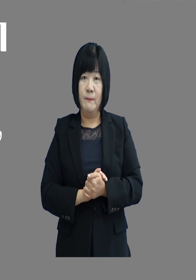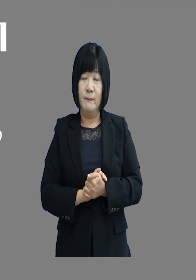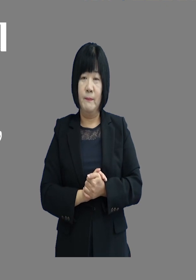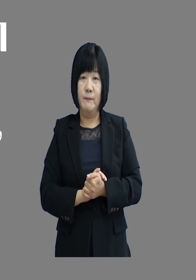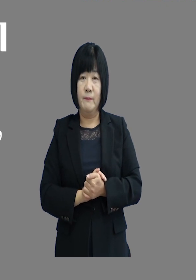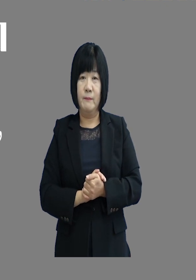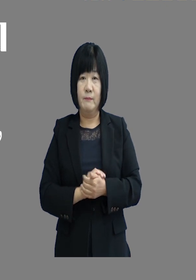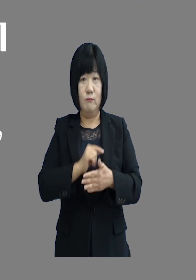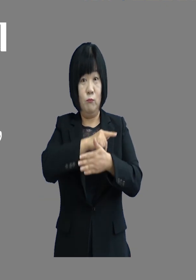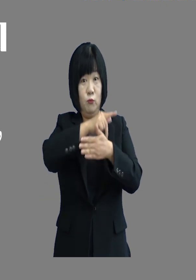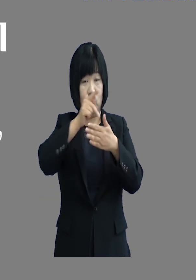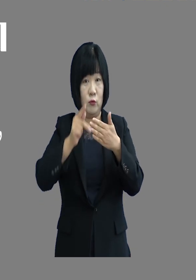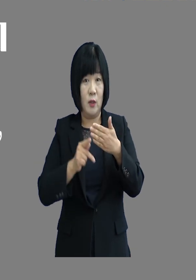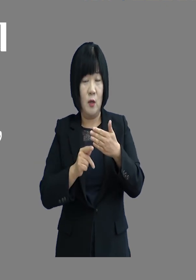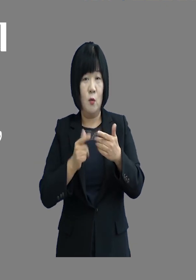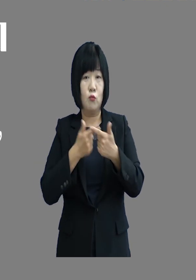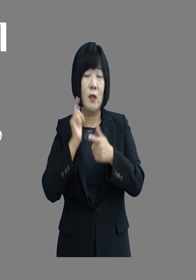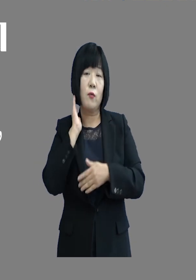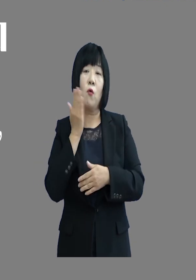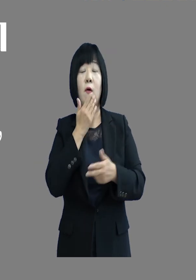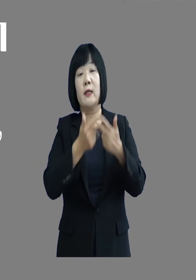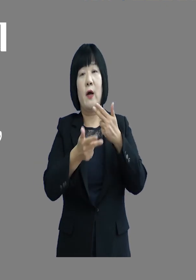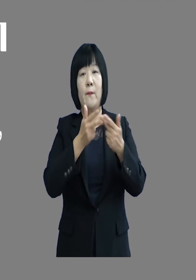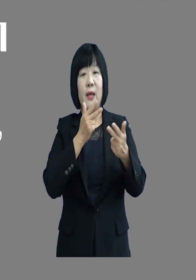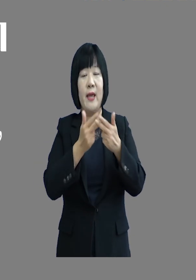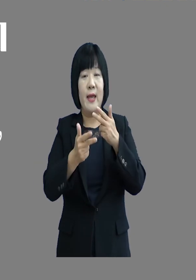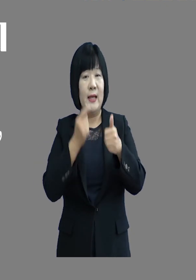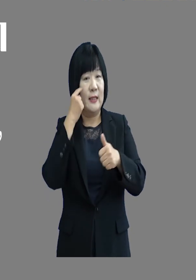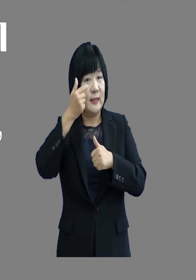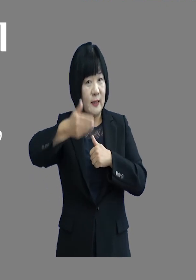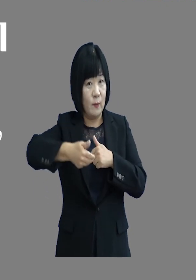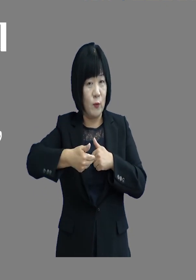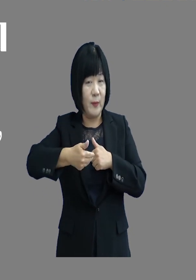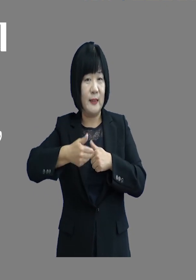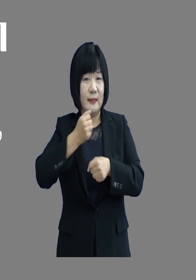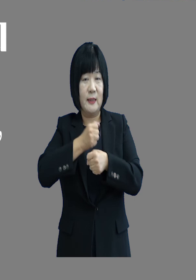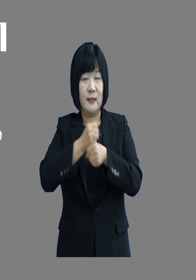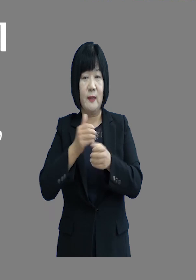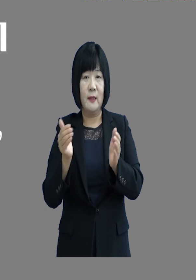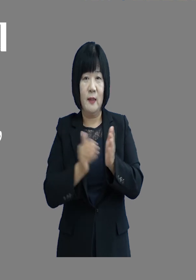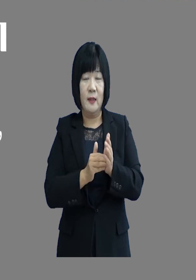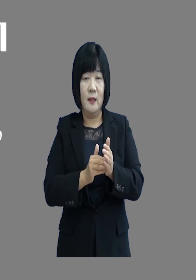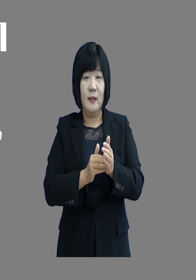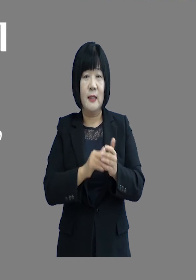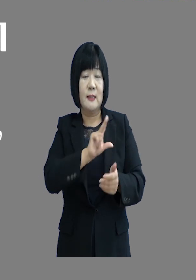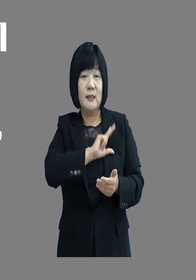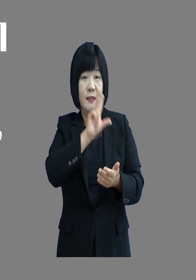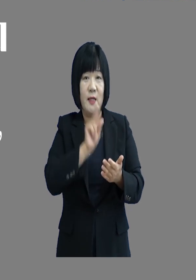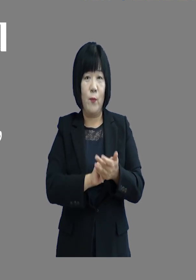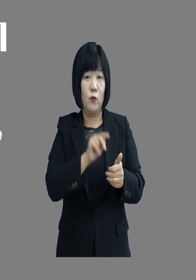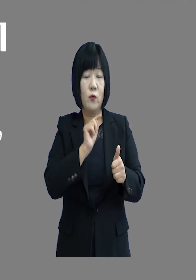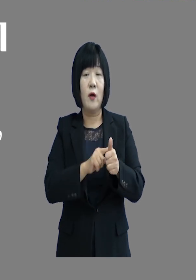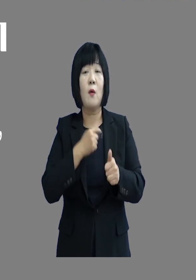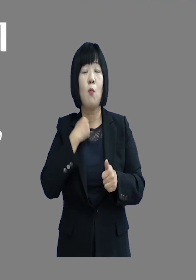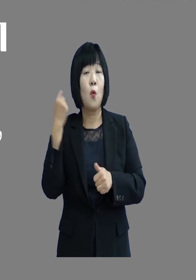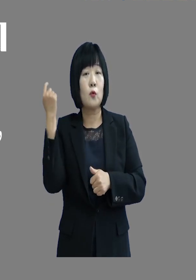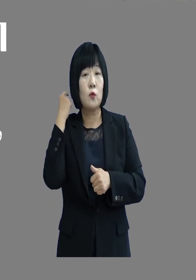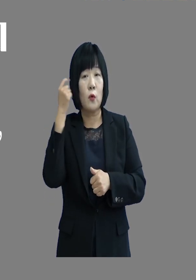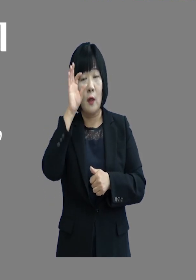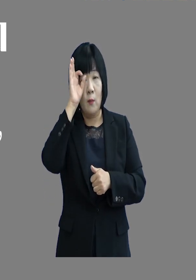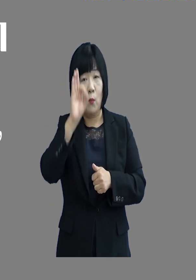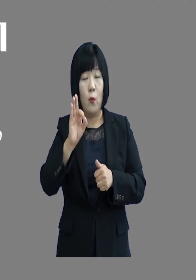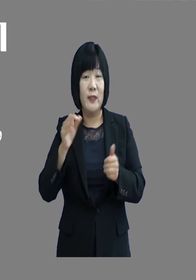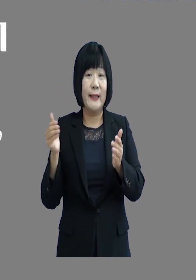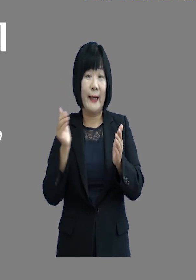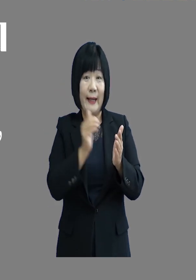이 프로그램은 부산 농아인협회의 자문을 받아 제작되었으며 제목 너의 목소리가 보일 때까지는 이세별